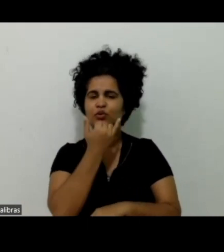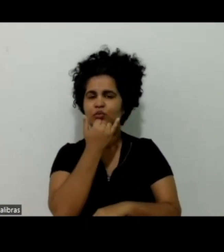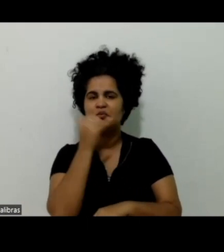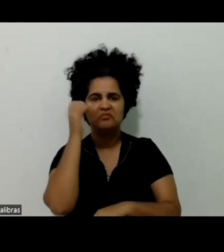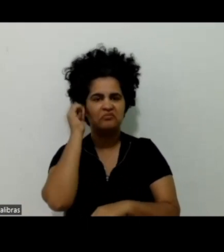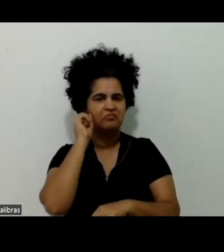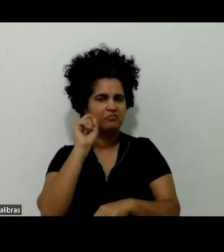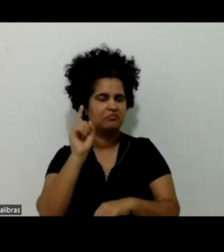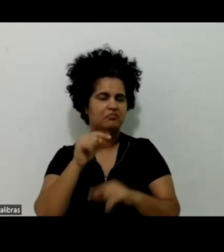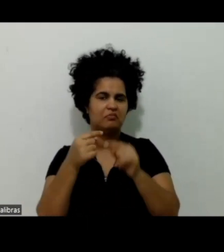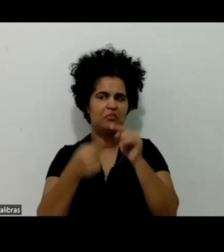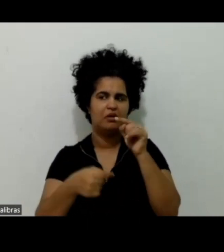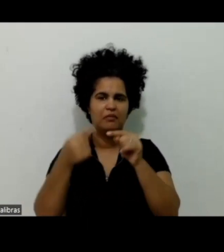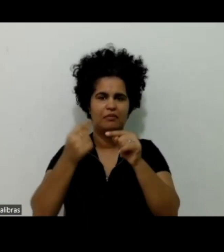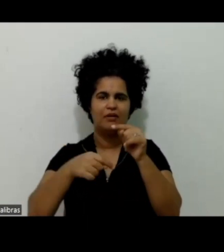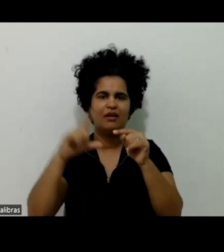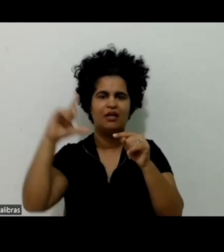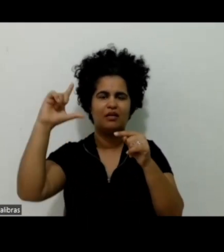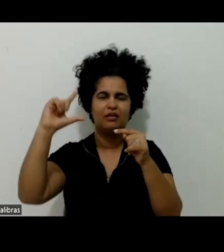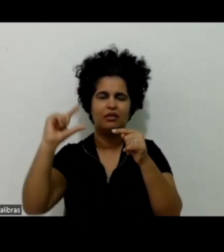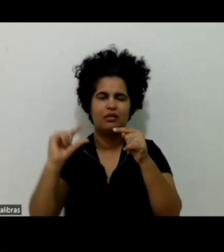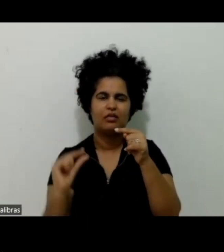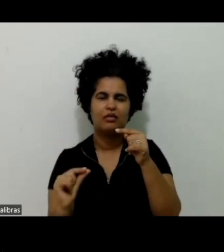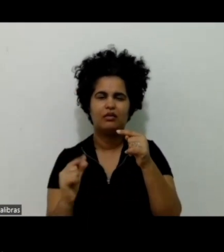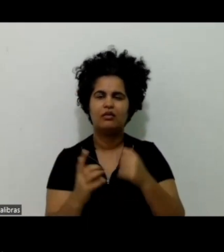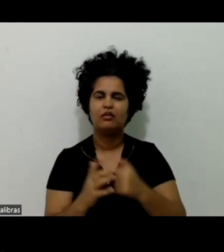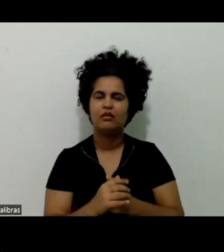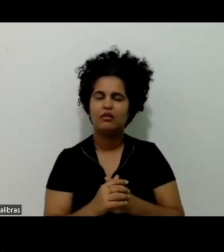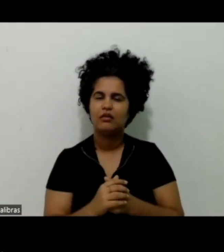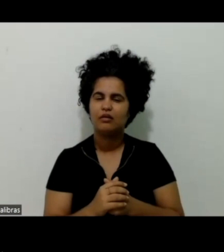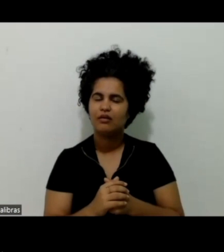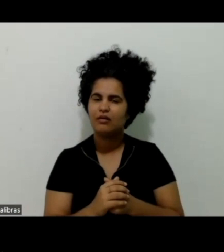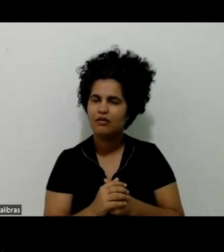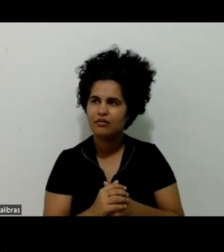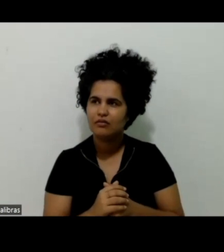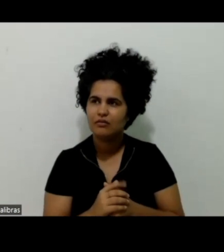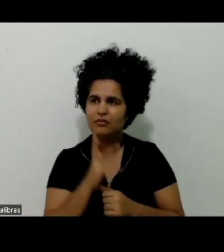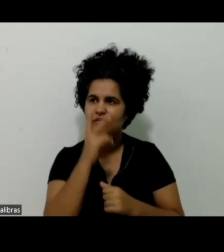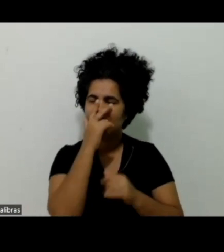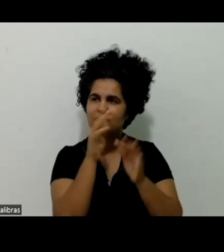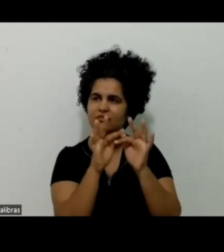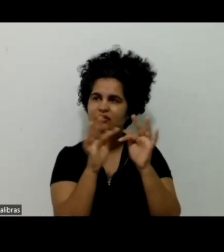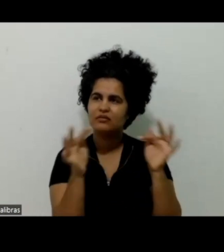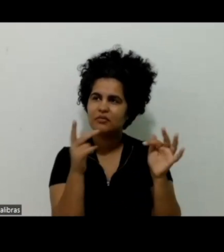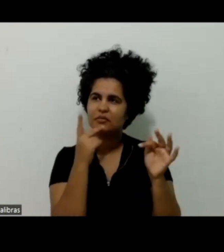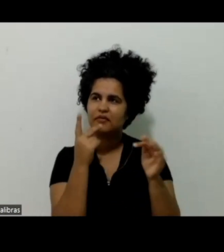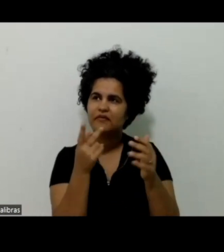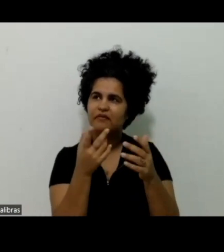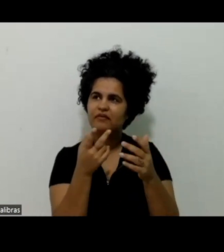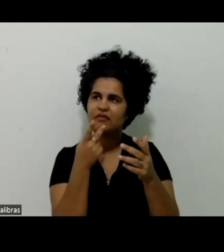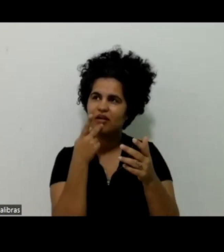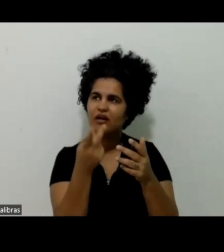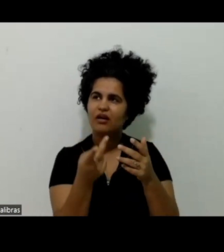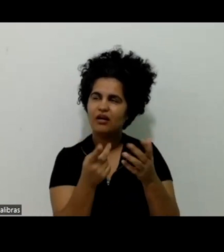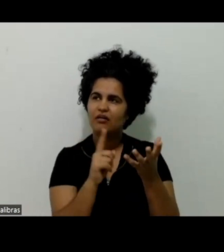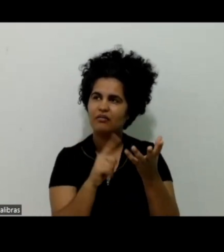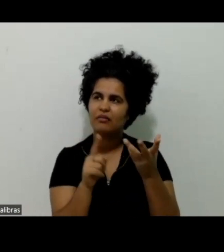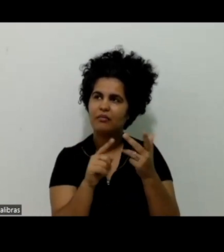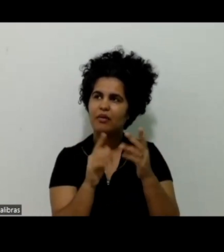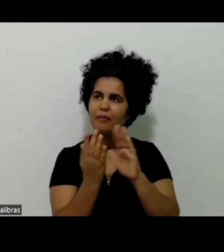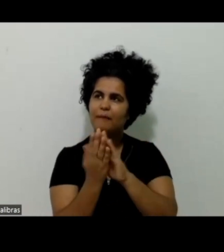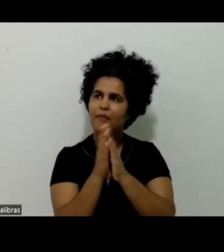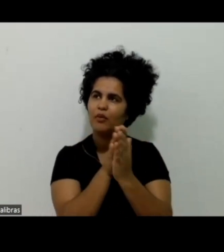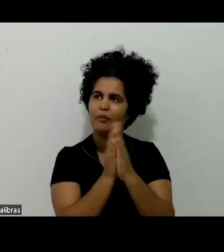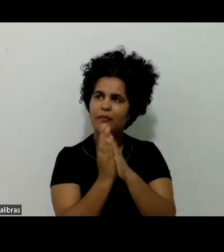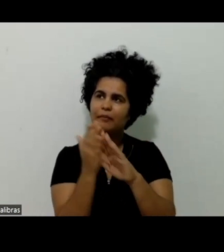Que assim, parece simples, mas que diz muito, que assim, tem uma série de bonecas, né? Bonecas